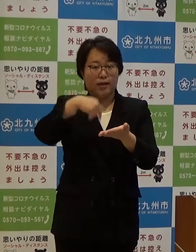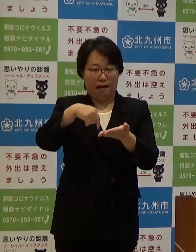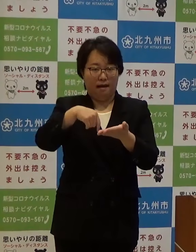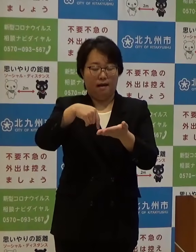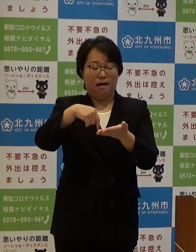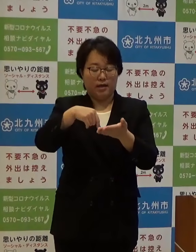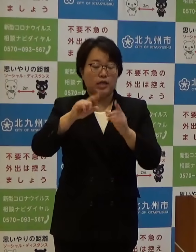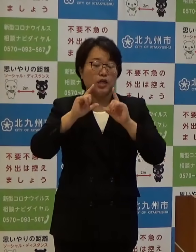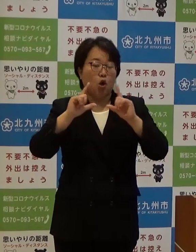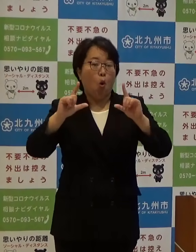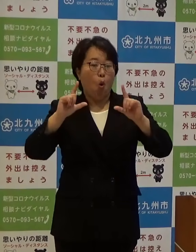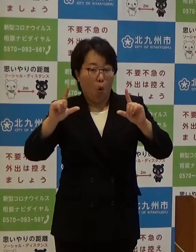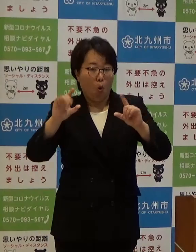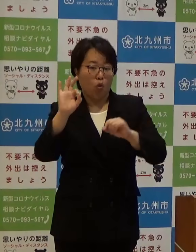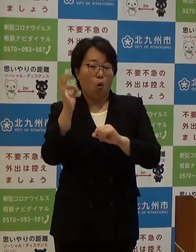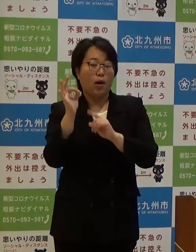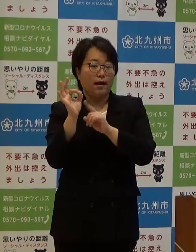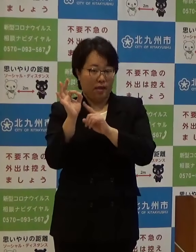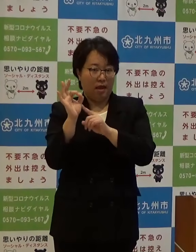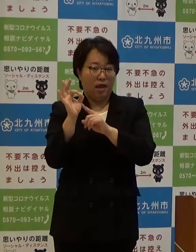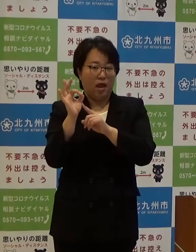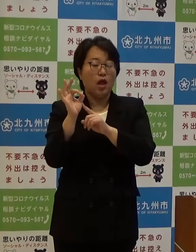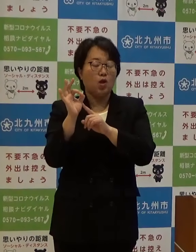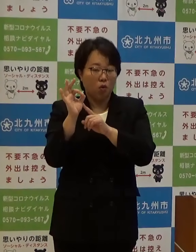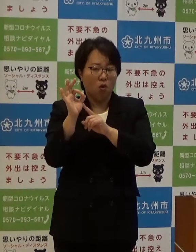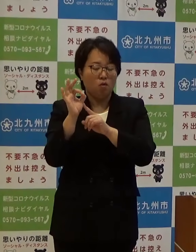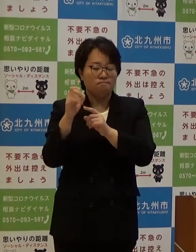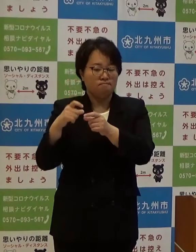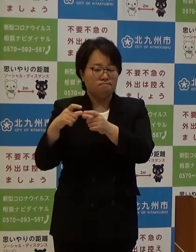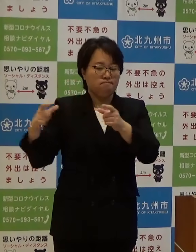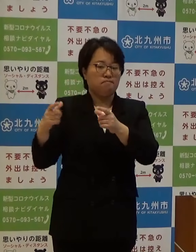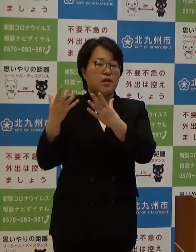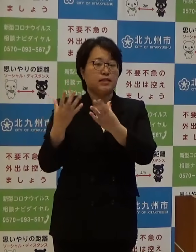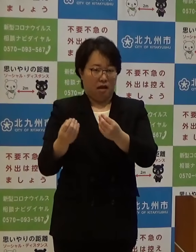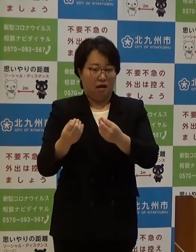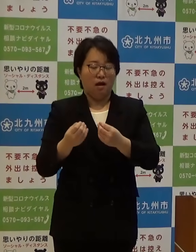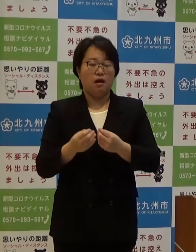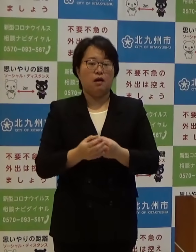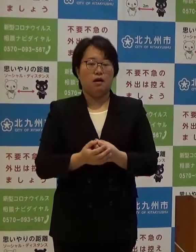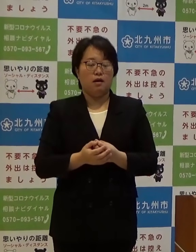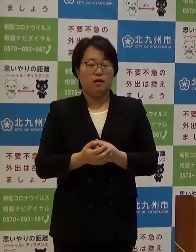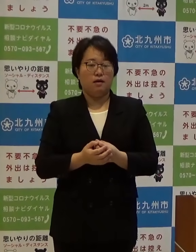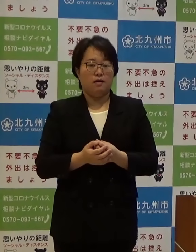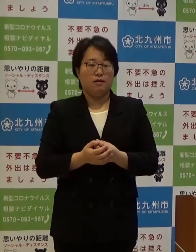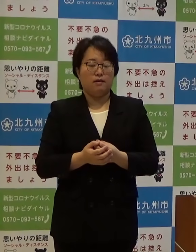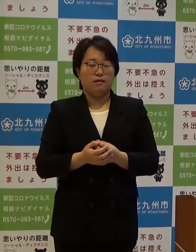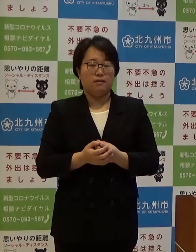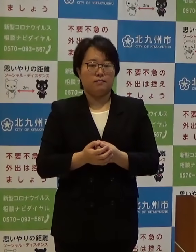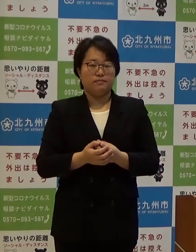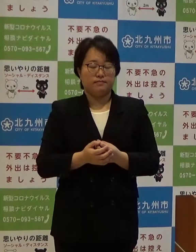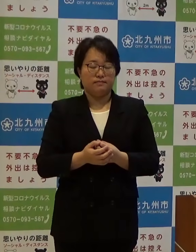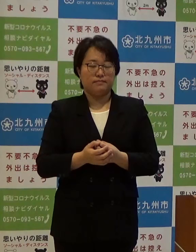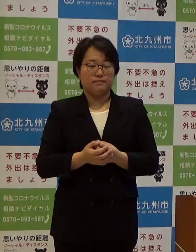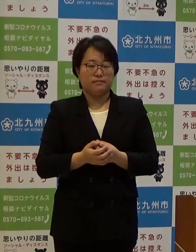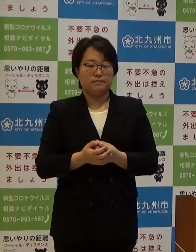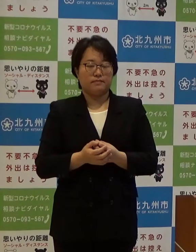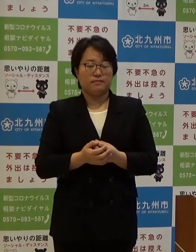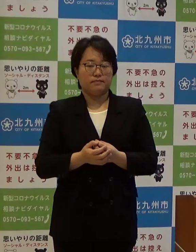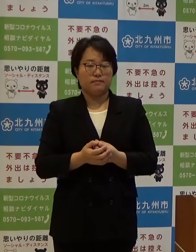広報の予算も大きく確保しております。 そういった意味